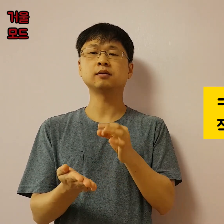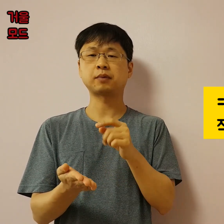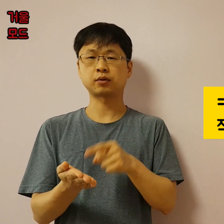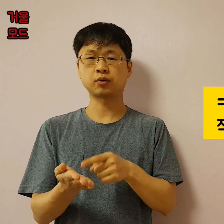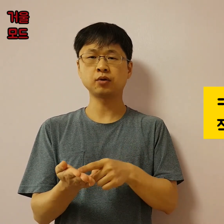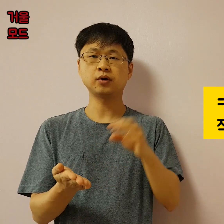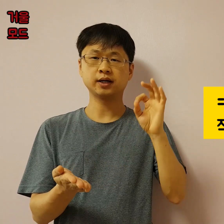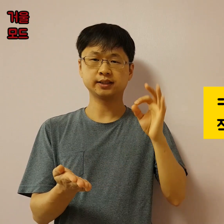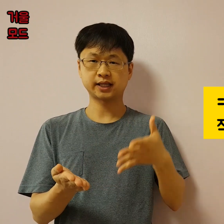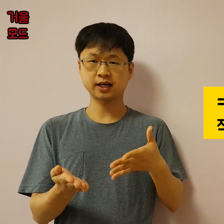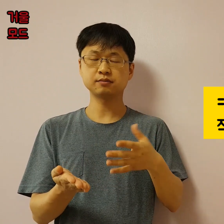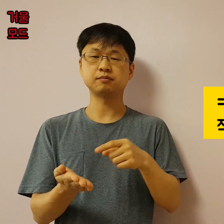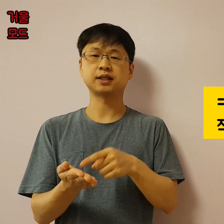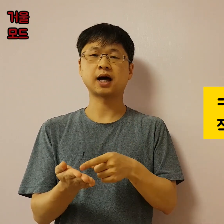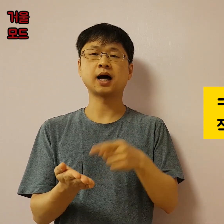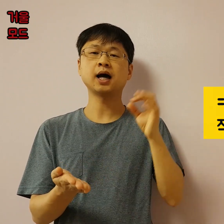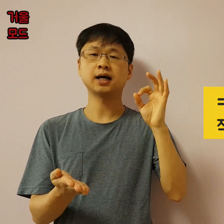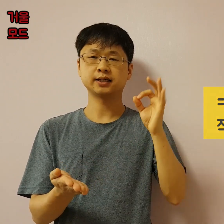것 바로 세금입니다.